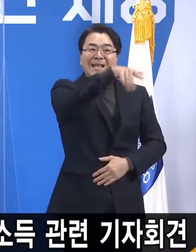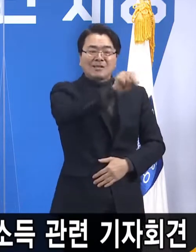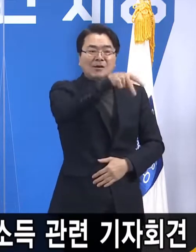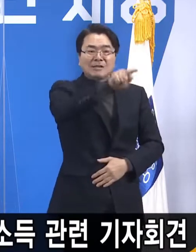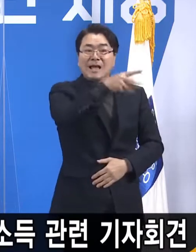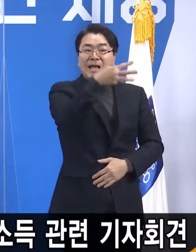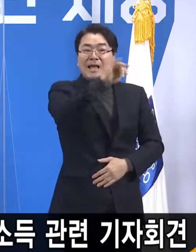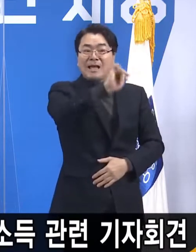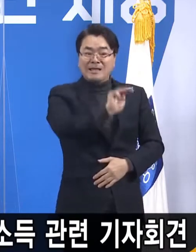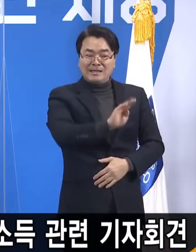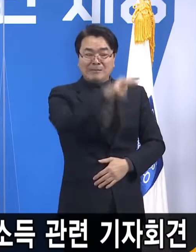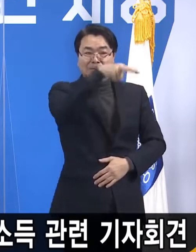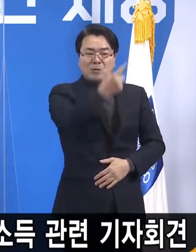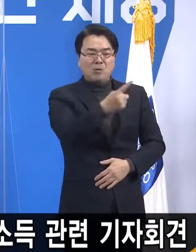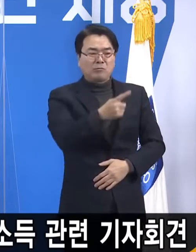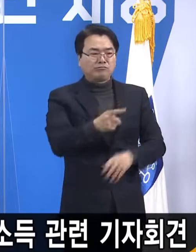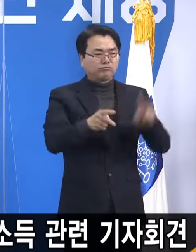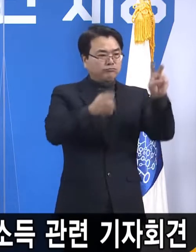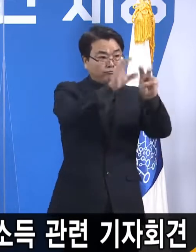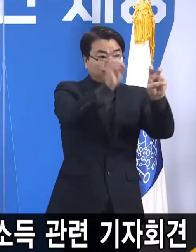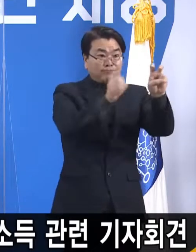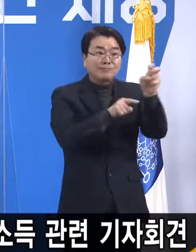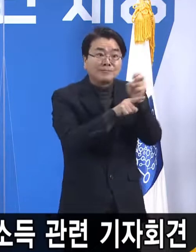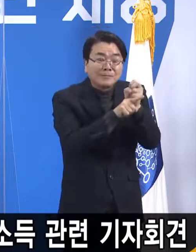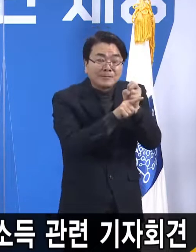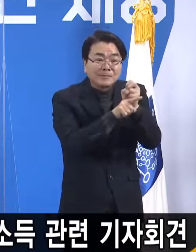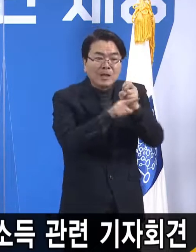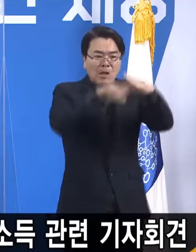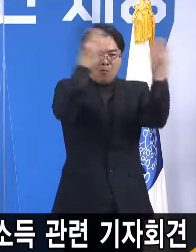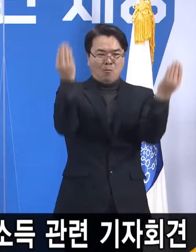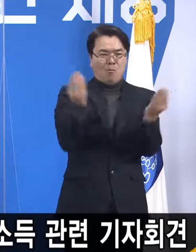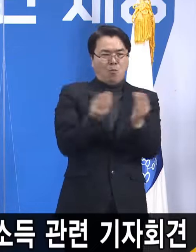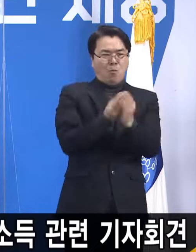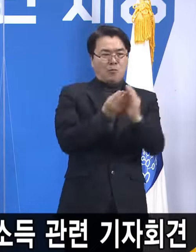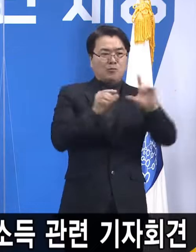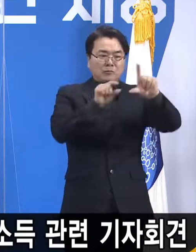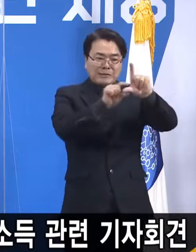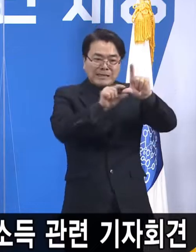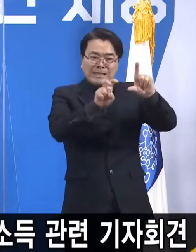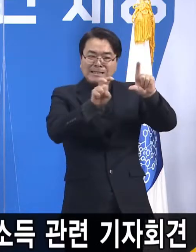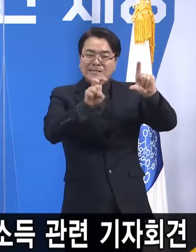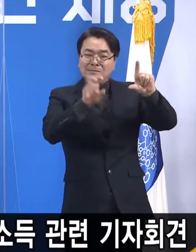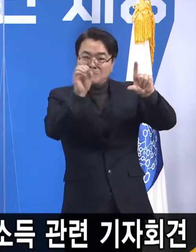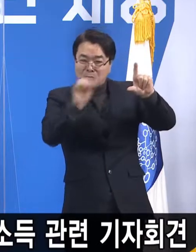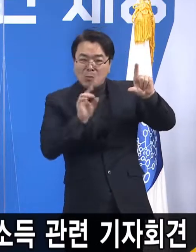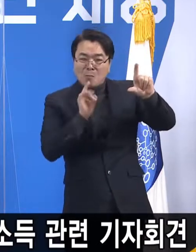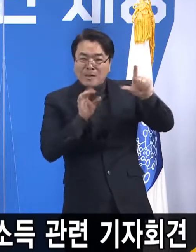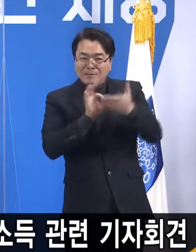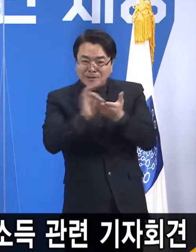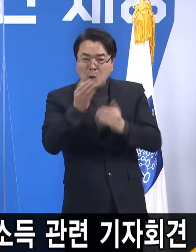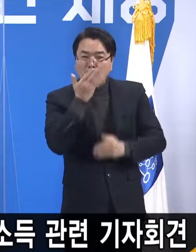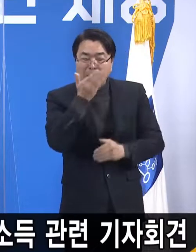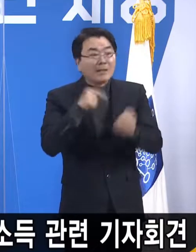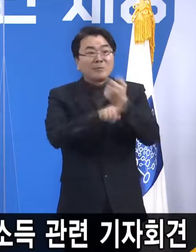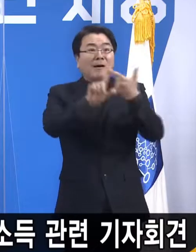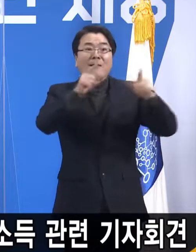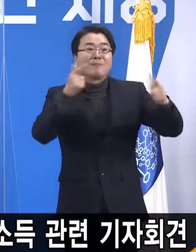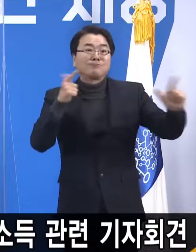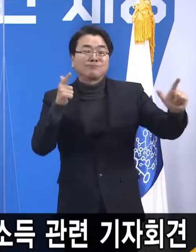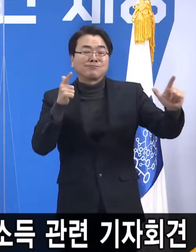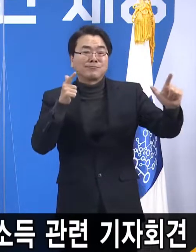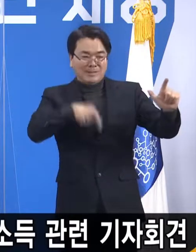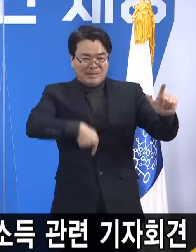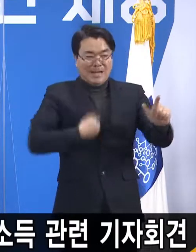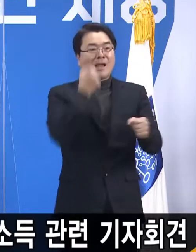20%라고 하면 전체 재정 중에서 20%만 쓸수 있다 이런 뜻이 아니고 자체 조달